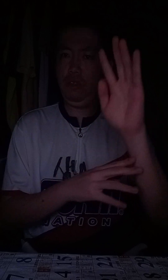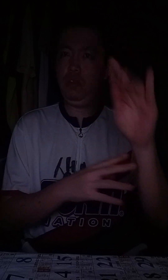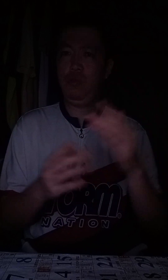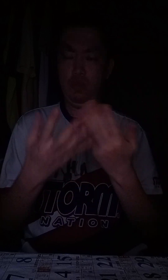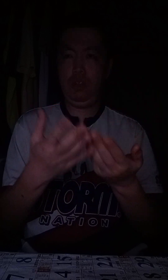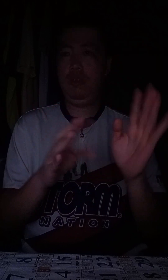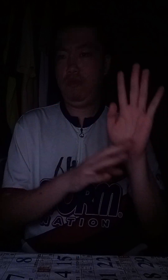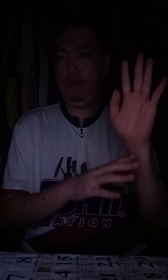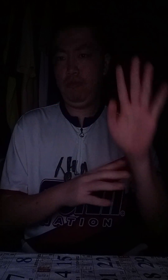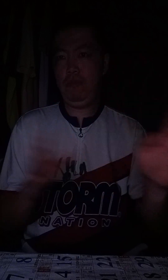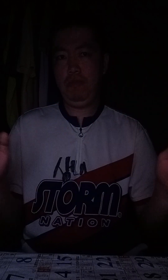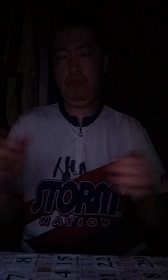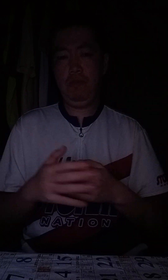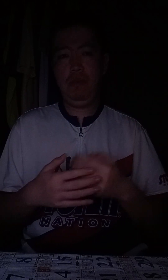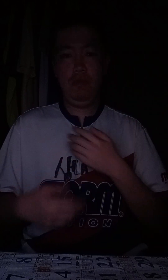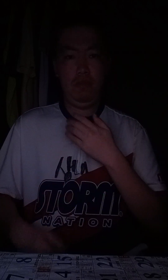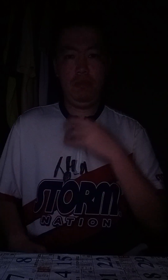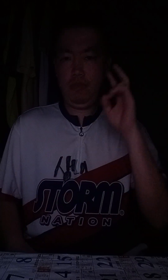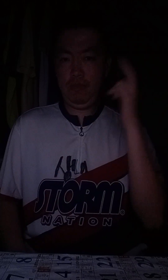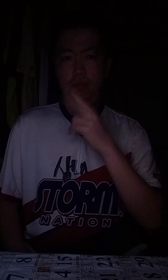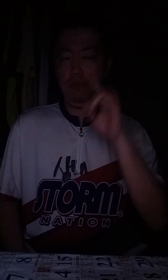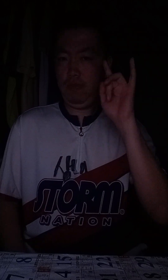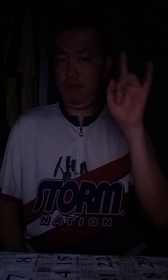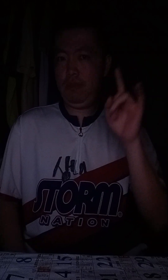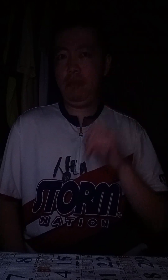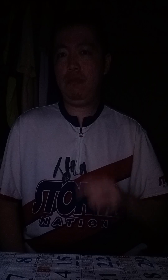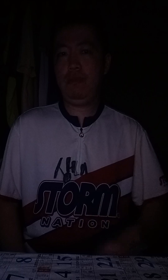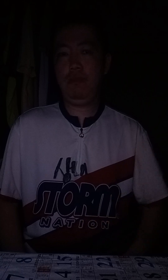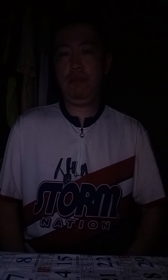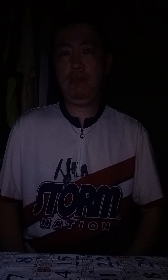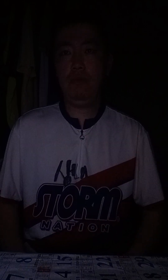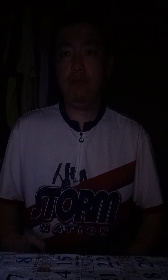확인됐습니다. YTN 신지원입니다.